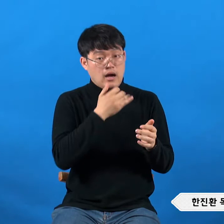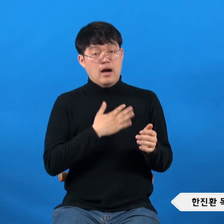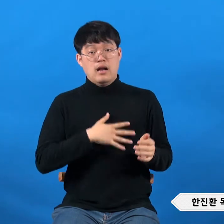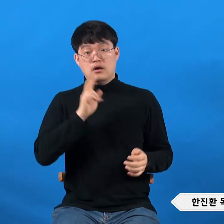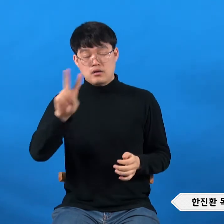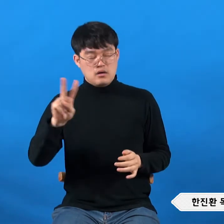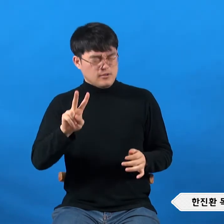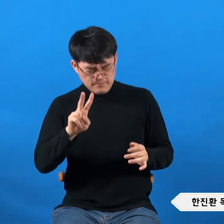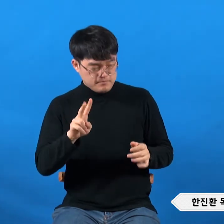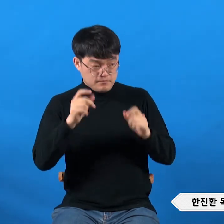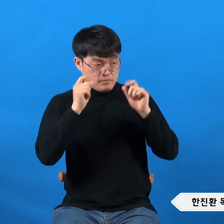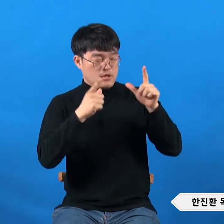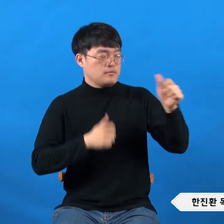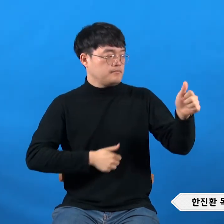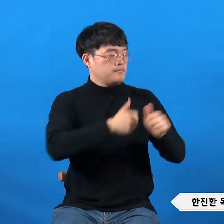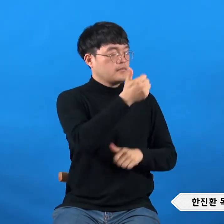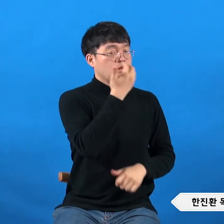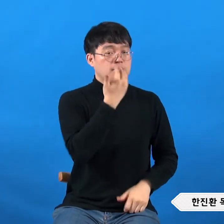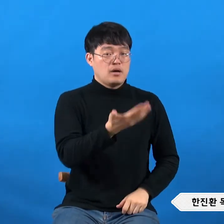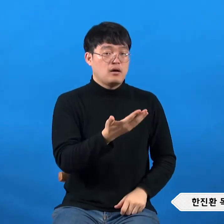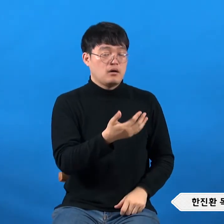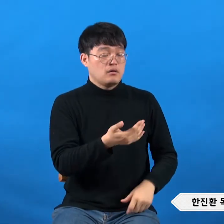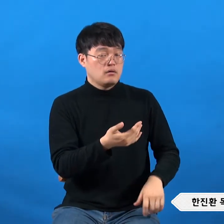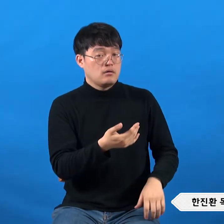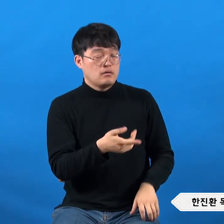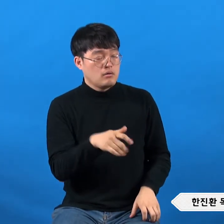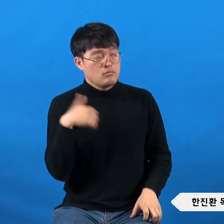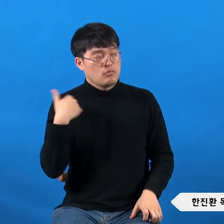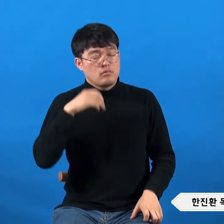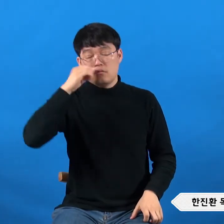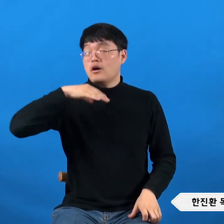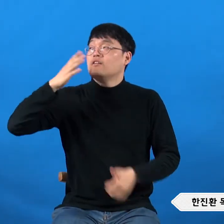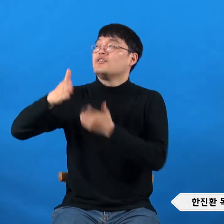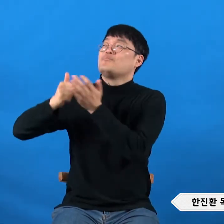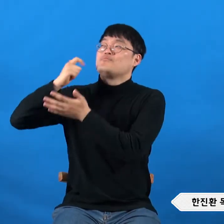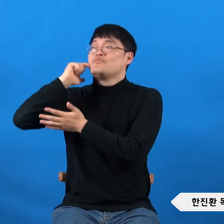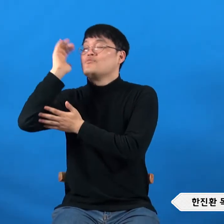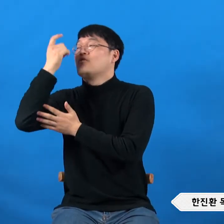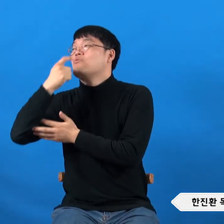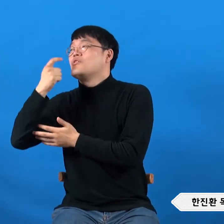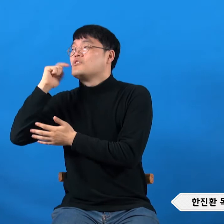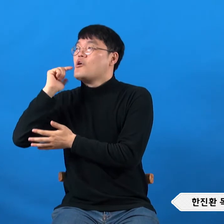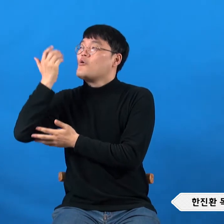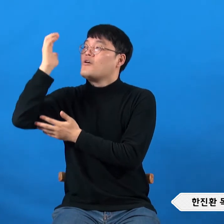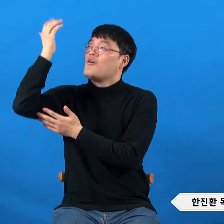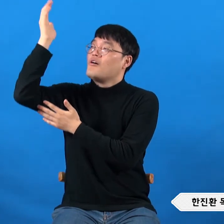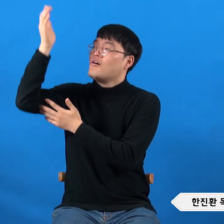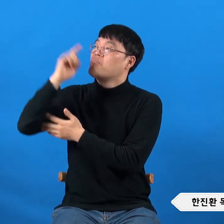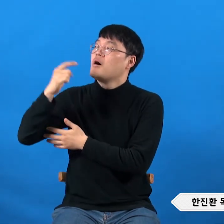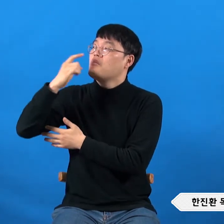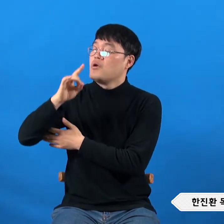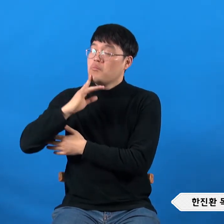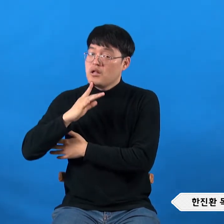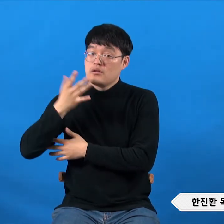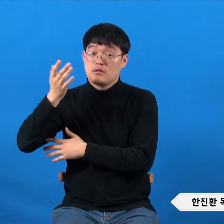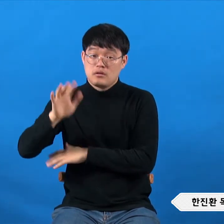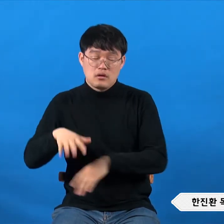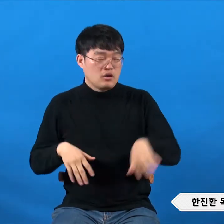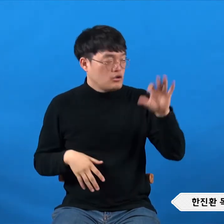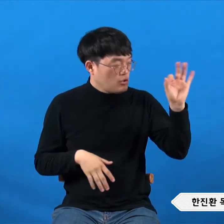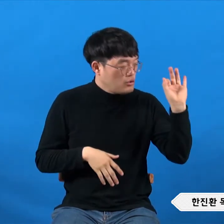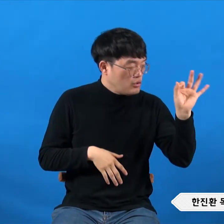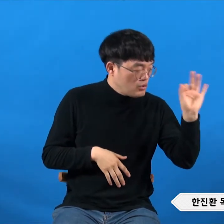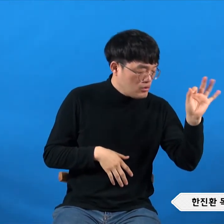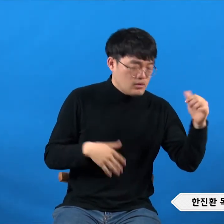그게 이길 수 있는 첫걸음이죠. 그 자체를 알지 못하고 그냥 입술로 하나님 영광 위해서 어쩌고 저쩌고 하면